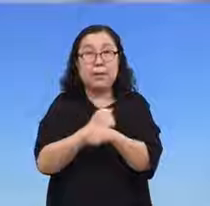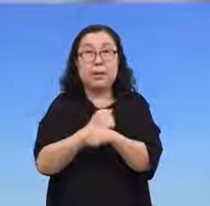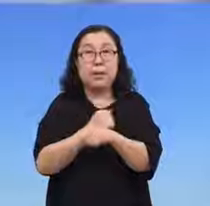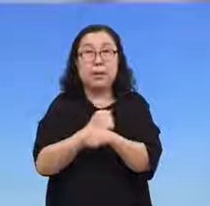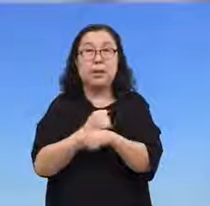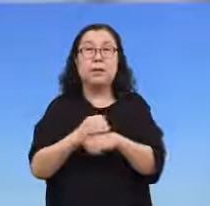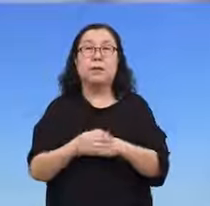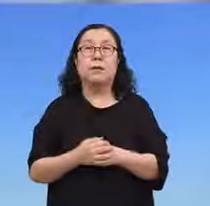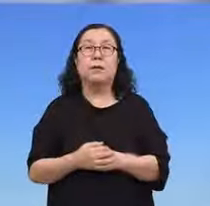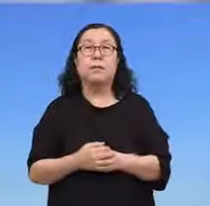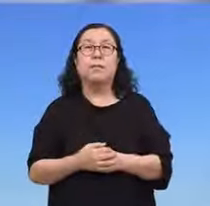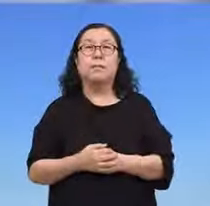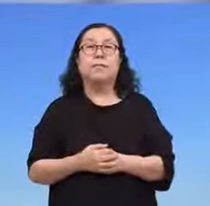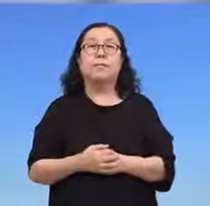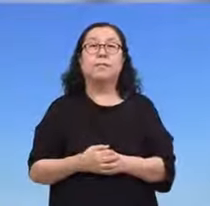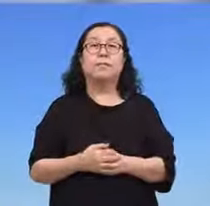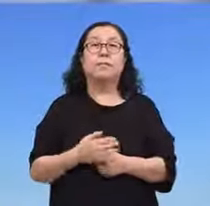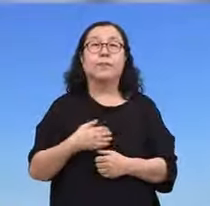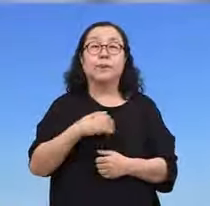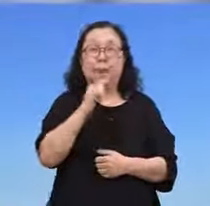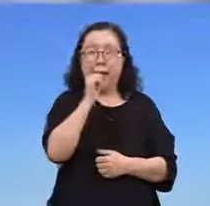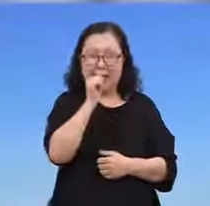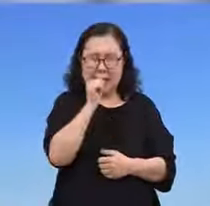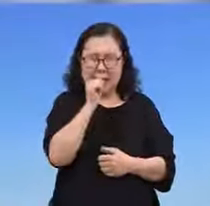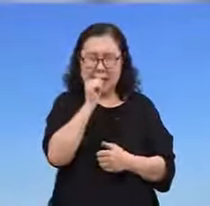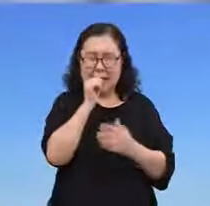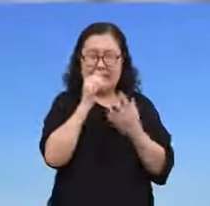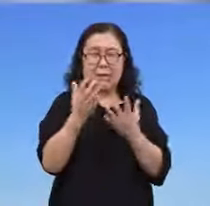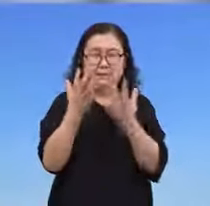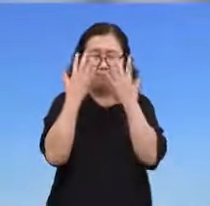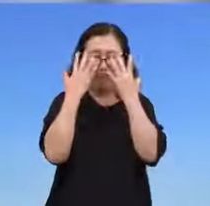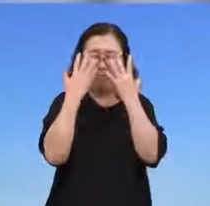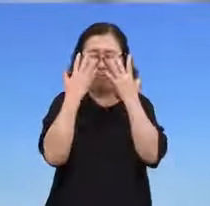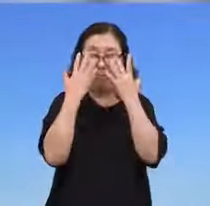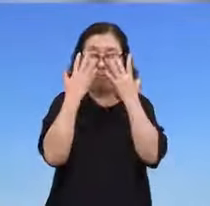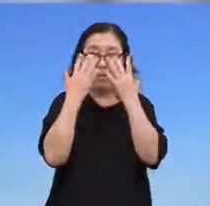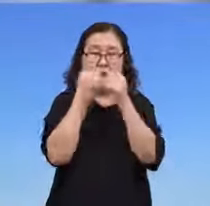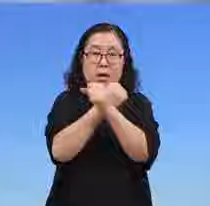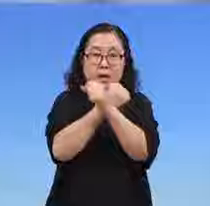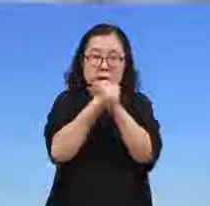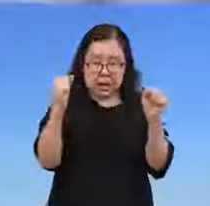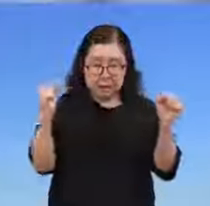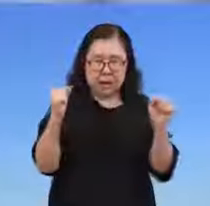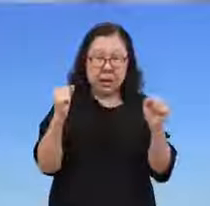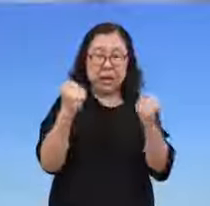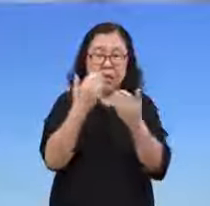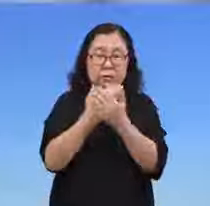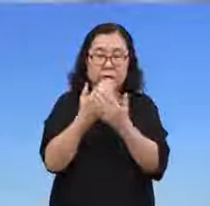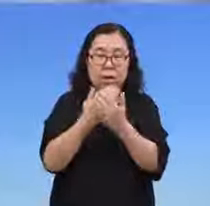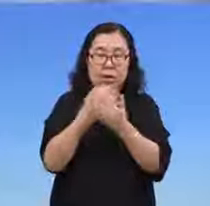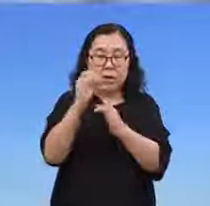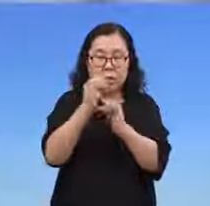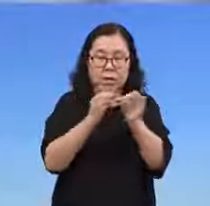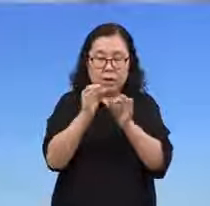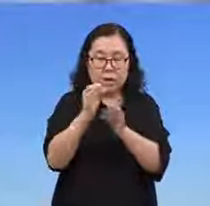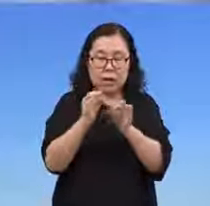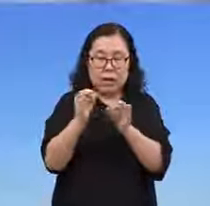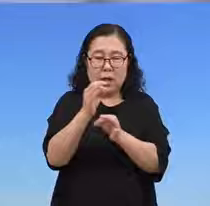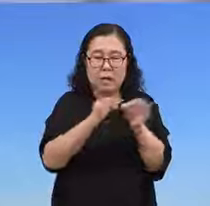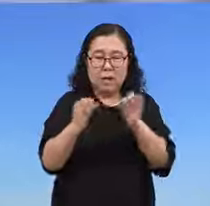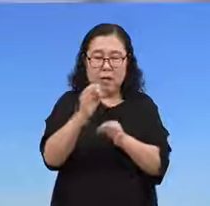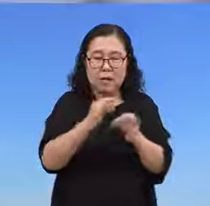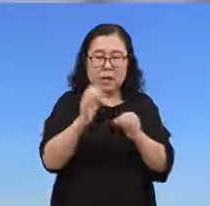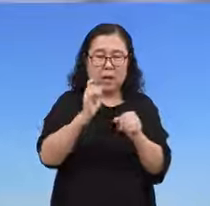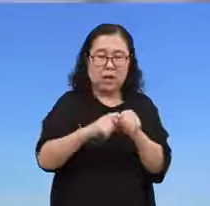본능을 가지고 있다가 보니까 뭐 감옥에서 풀려나게 해달라, 경제적인 어려움에서 풀려날 수 있게 해달라, 우리